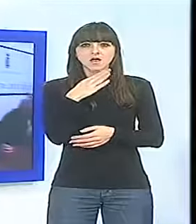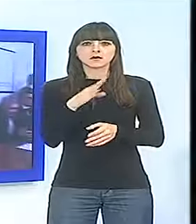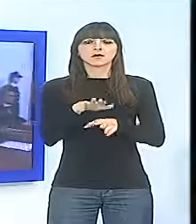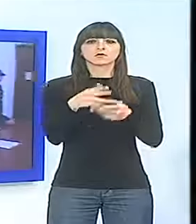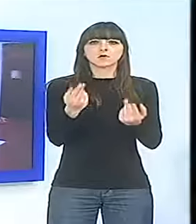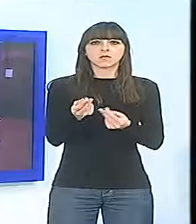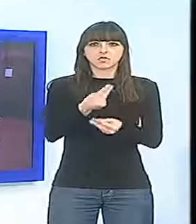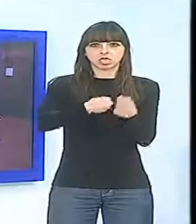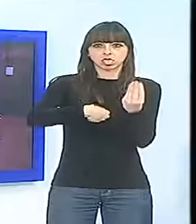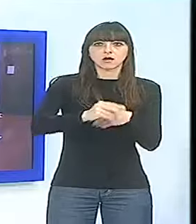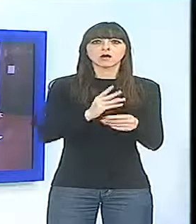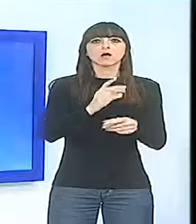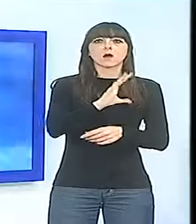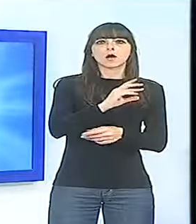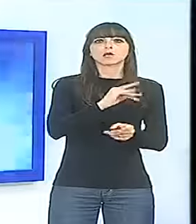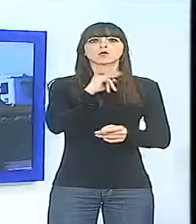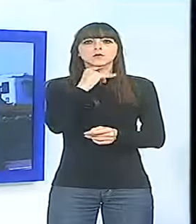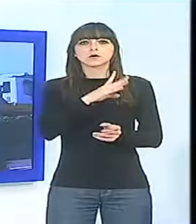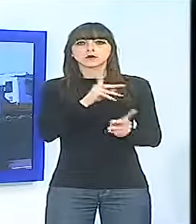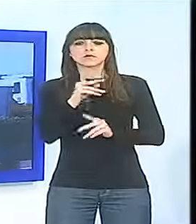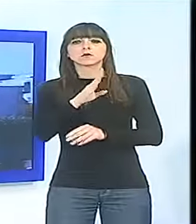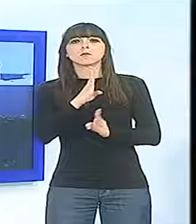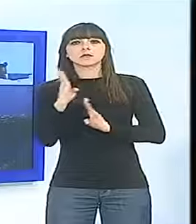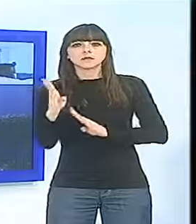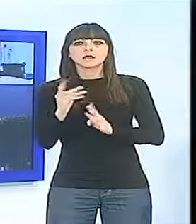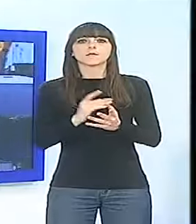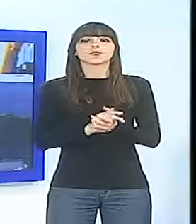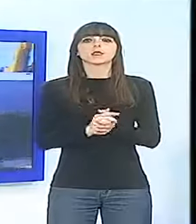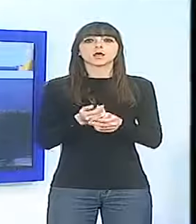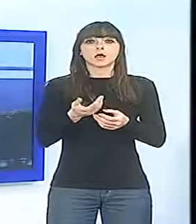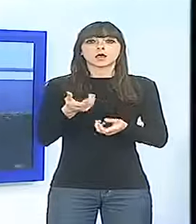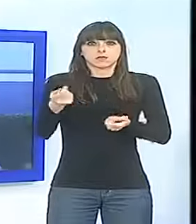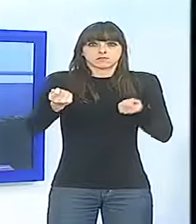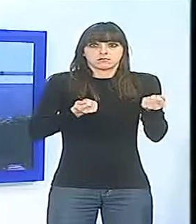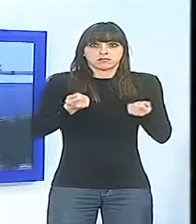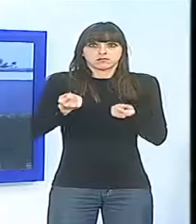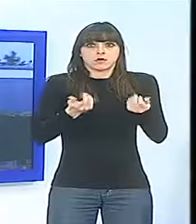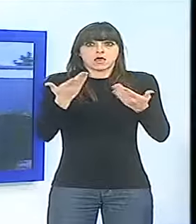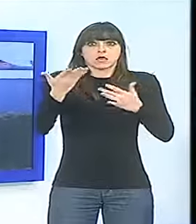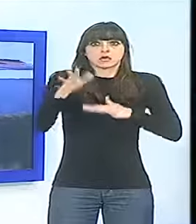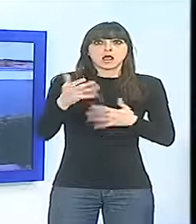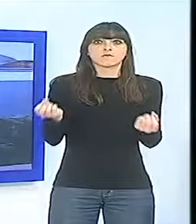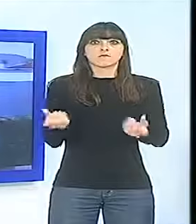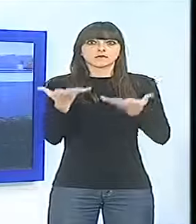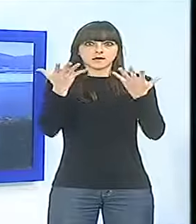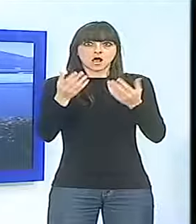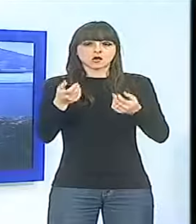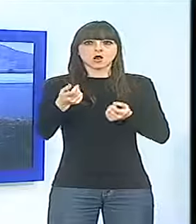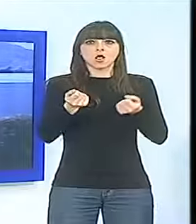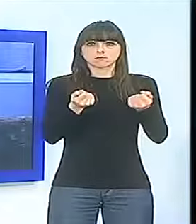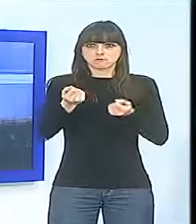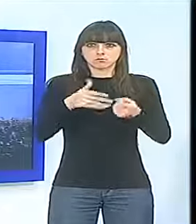Capannori, Porcari e Pisa. Autotrasportatore salvo per miracolo, camion si ribalta allo svincolo di Lucca Ovest,